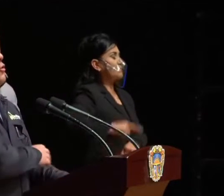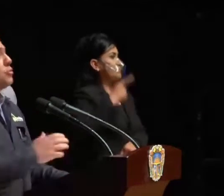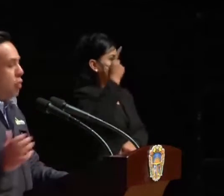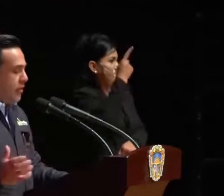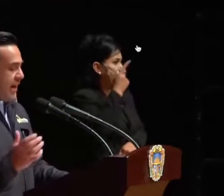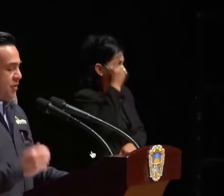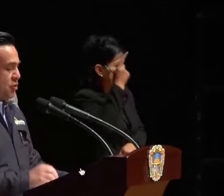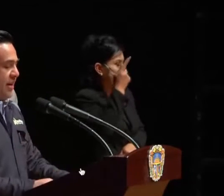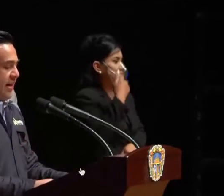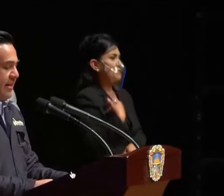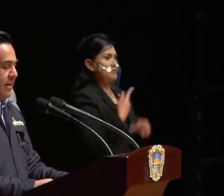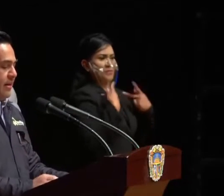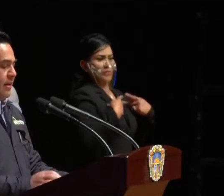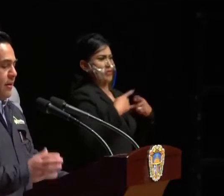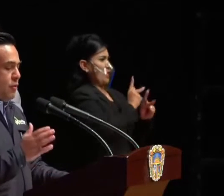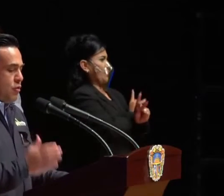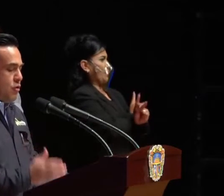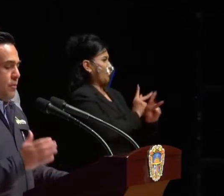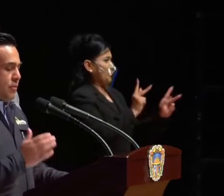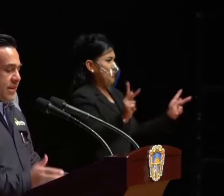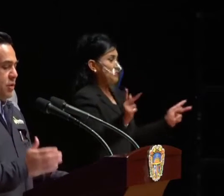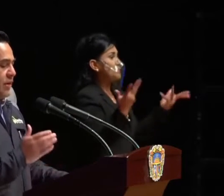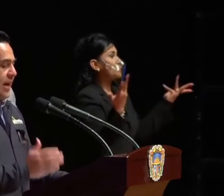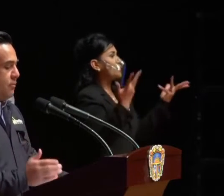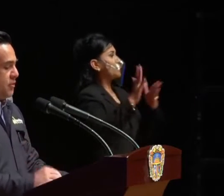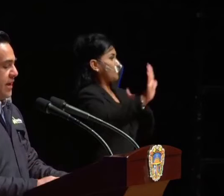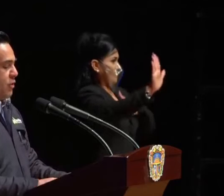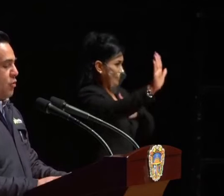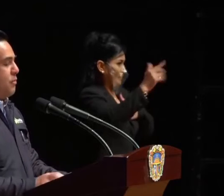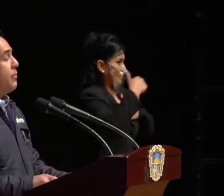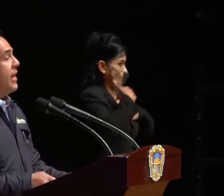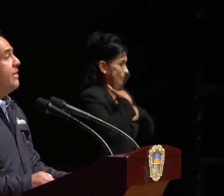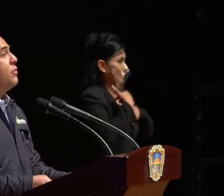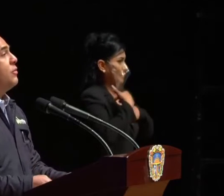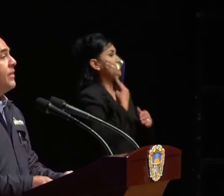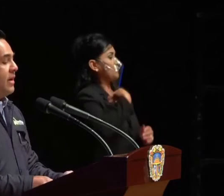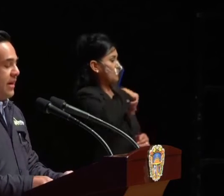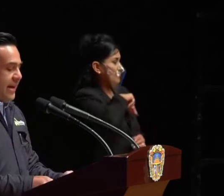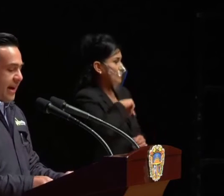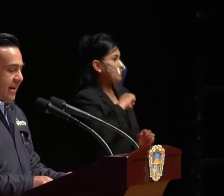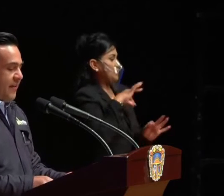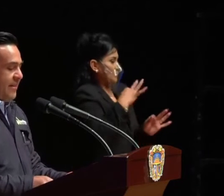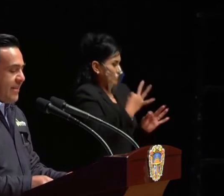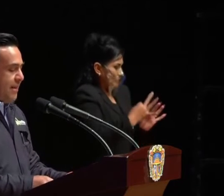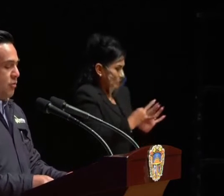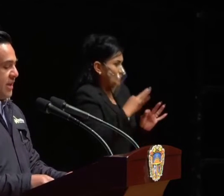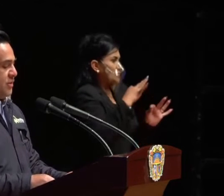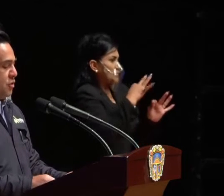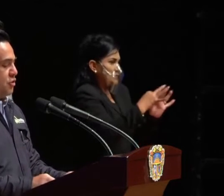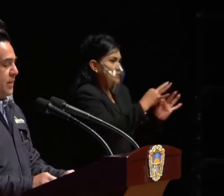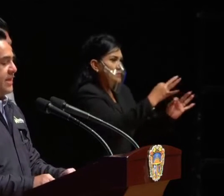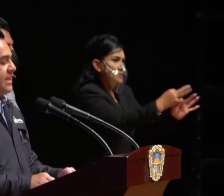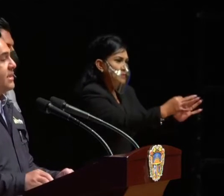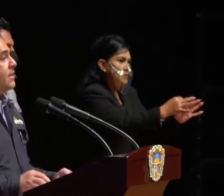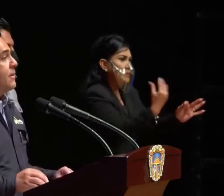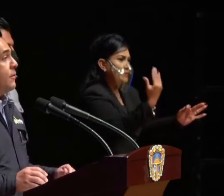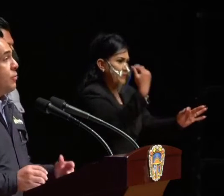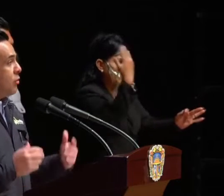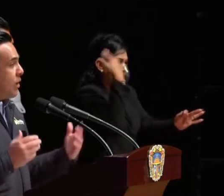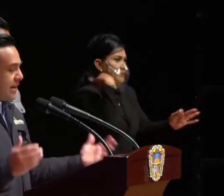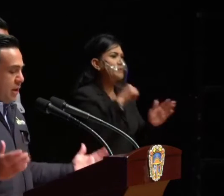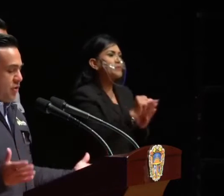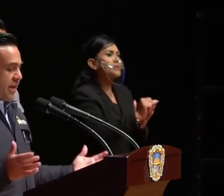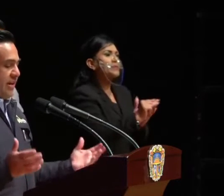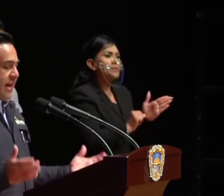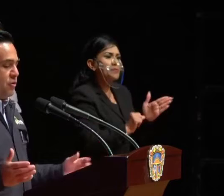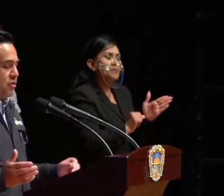y con toda la sociedad, un compromiso que hemos venido cumpliendo y que refrendamos hace unos meses